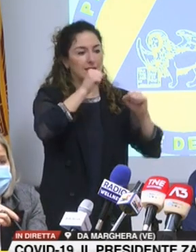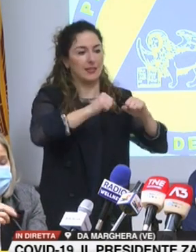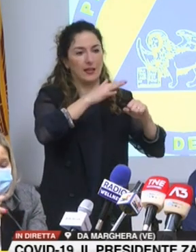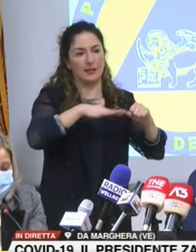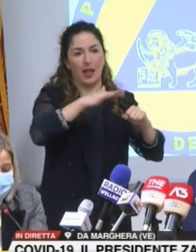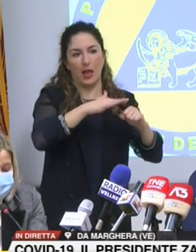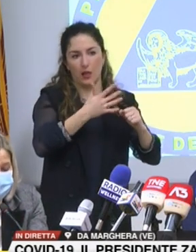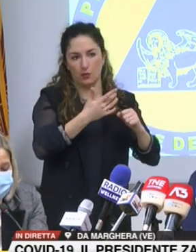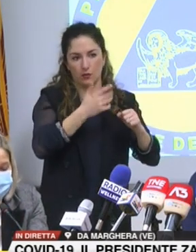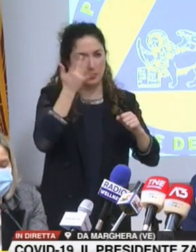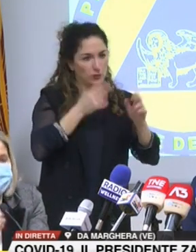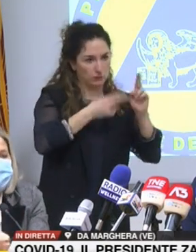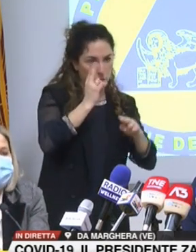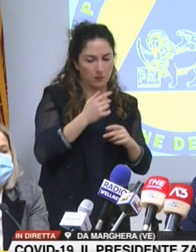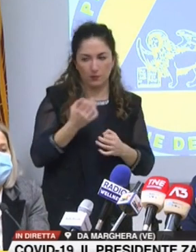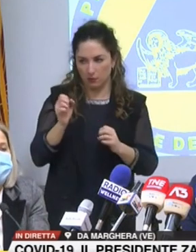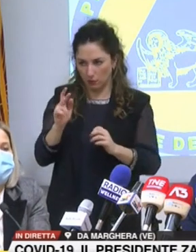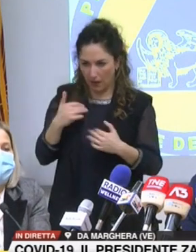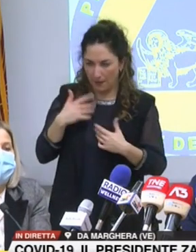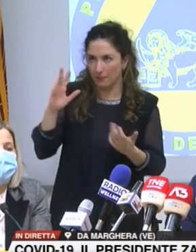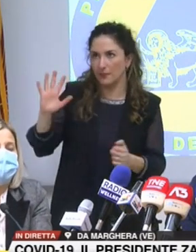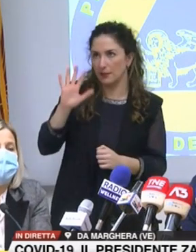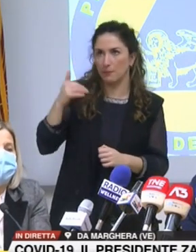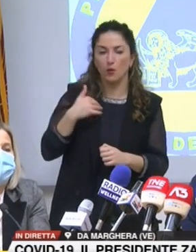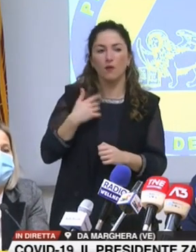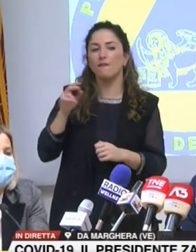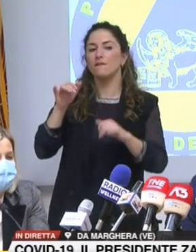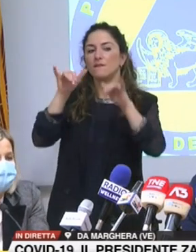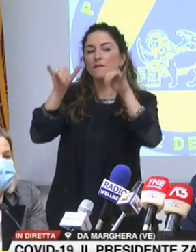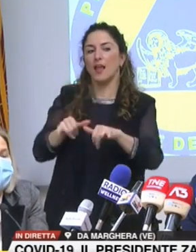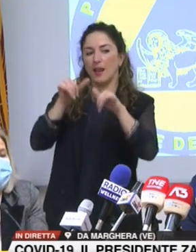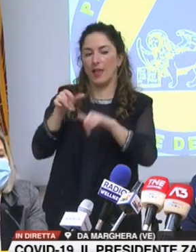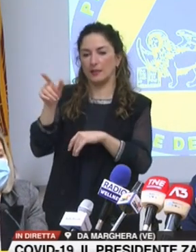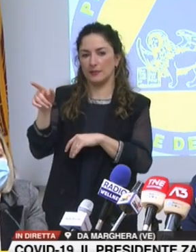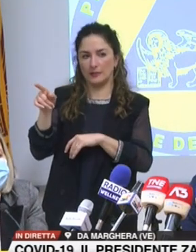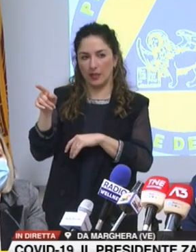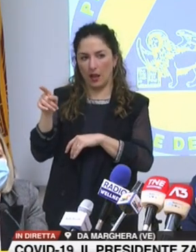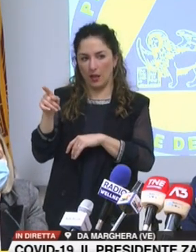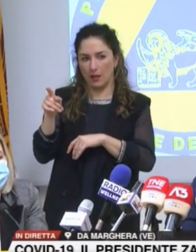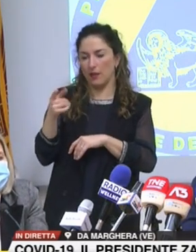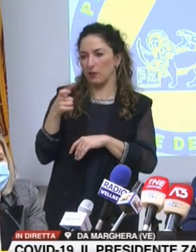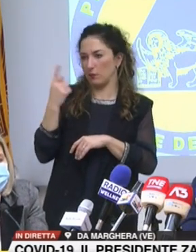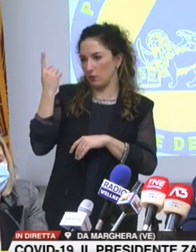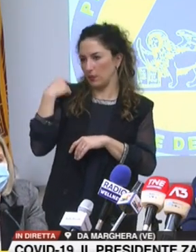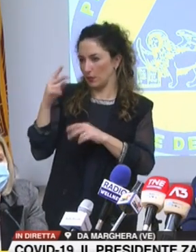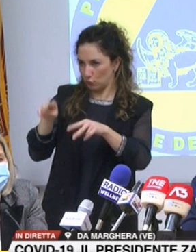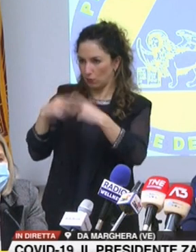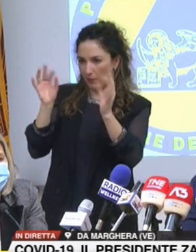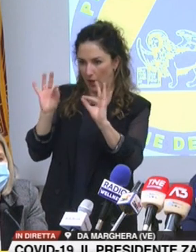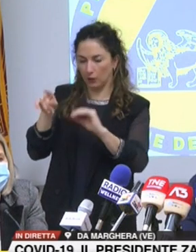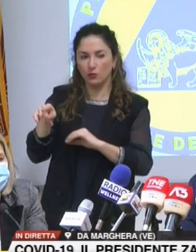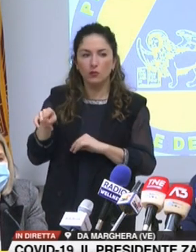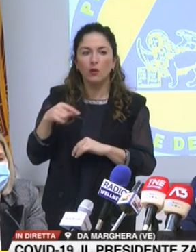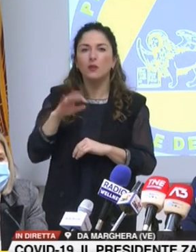Sì, assessore, ma se io sono, adesso prendo l'esempio dell'USL di Venezia perché ieri abbiamo appurato questo, se io